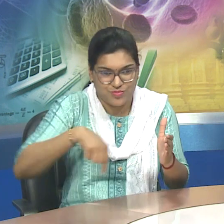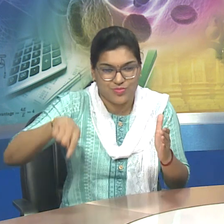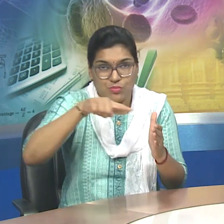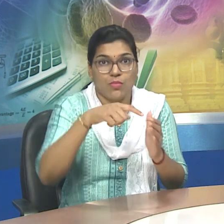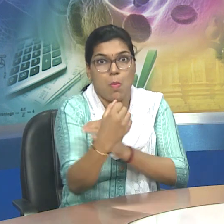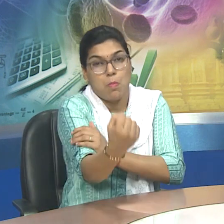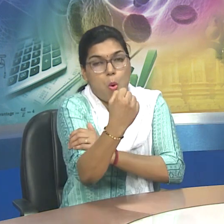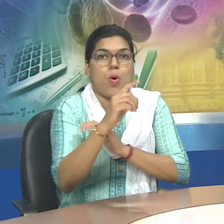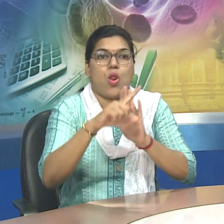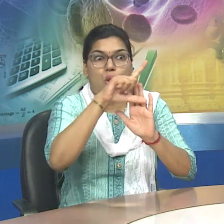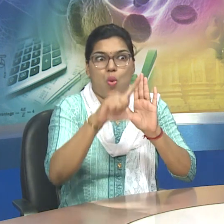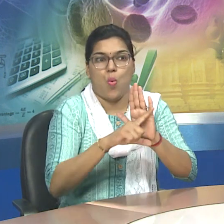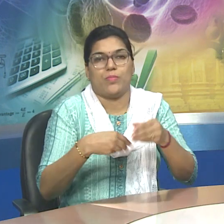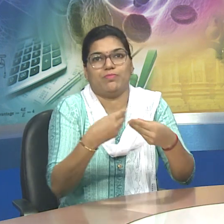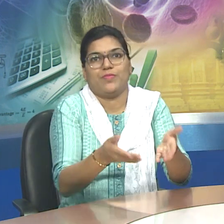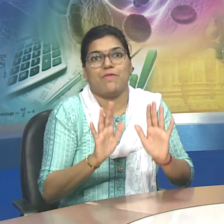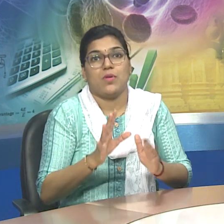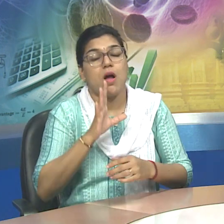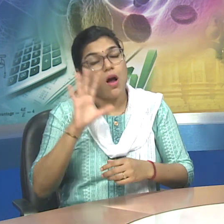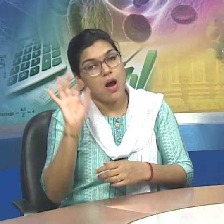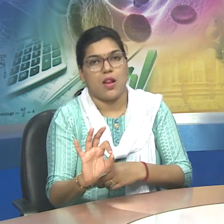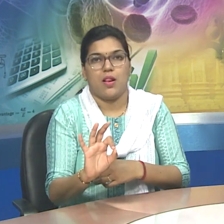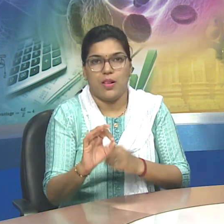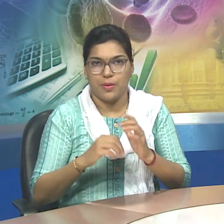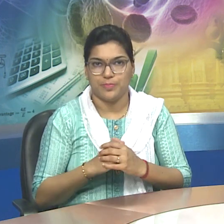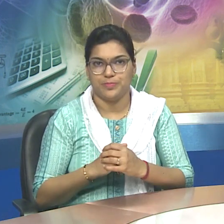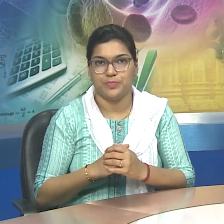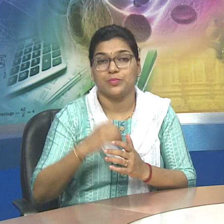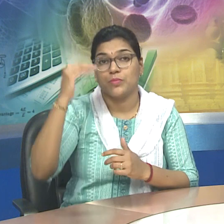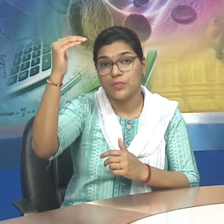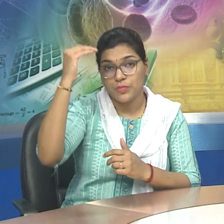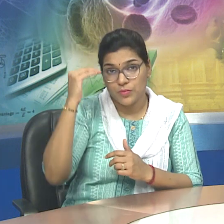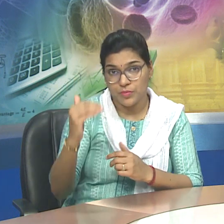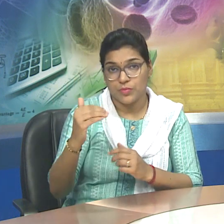में बता रहा है कि राज्य में जो शक्तियां हैं वो रियल होती हैं